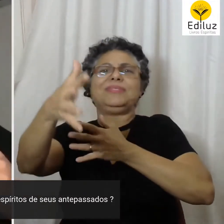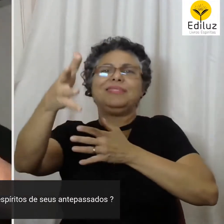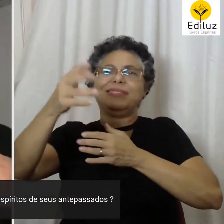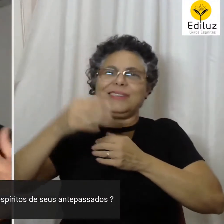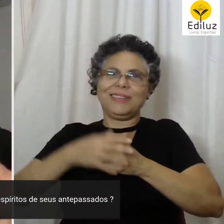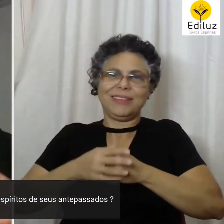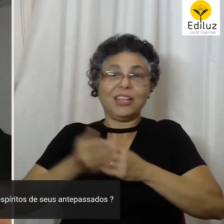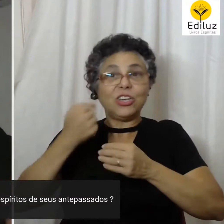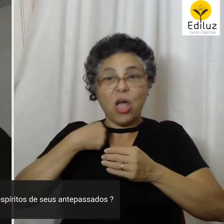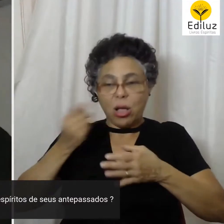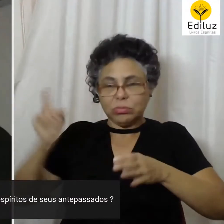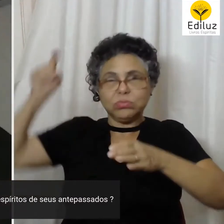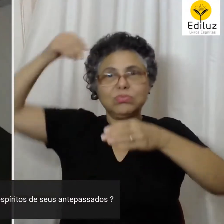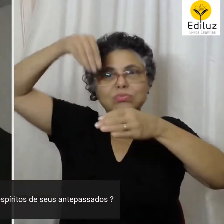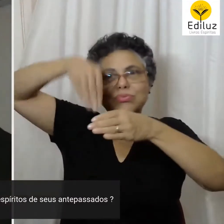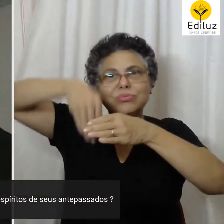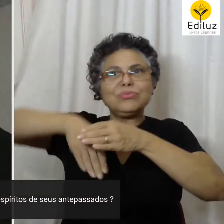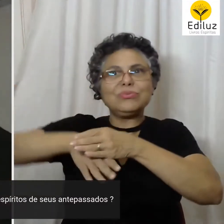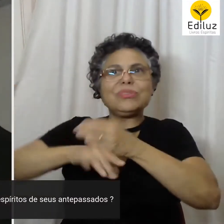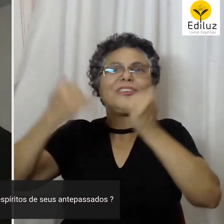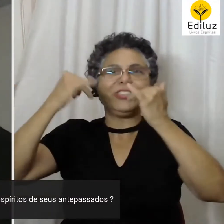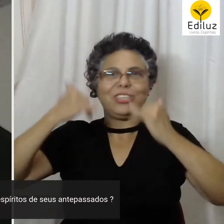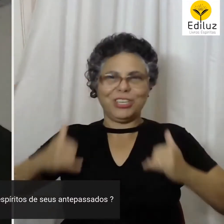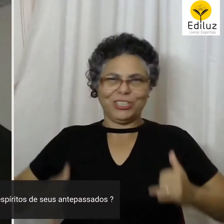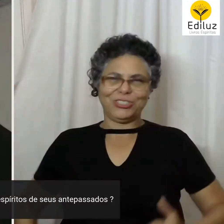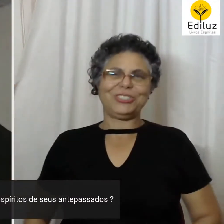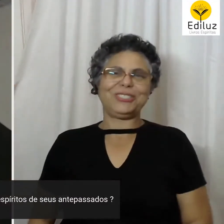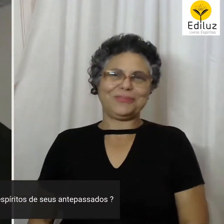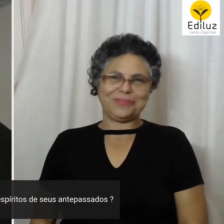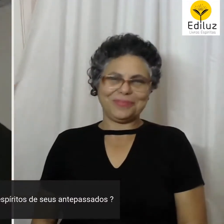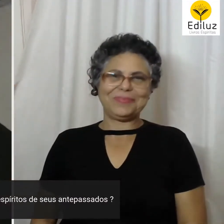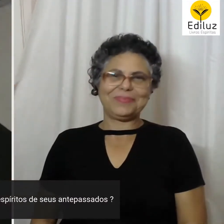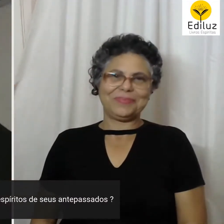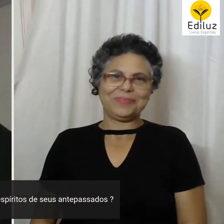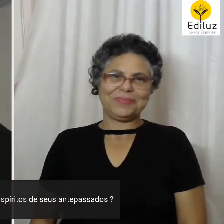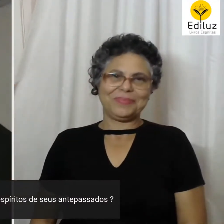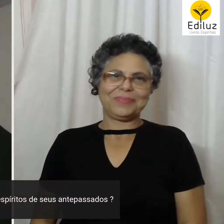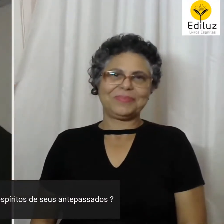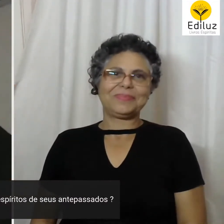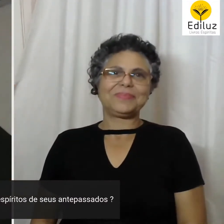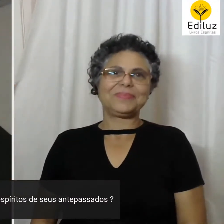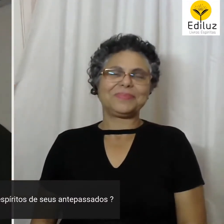estamos mergulhados nessa energia, né? E